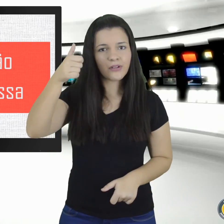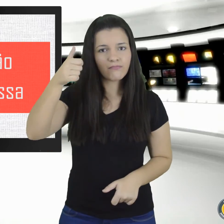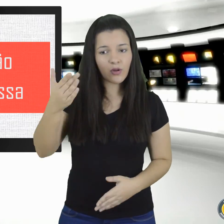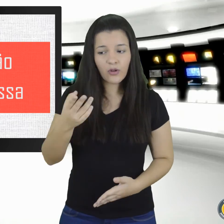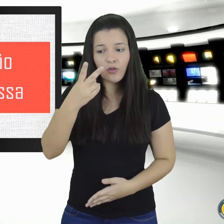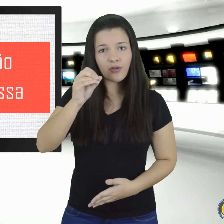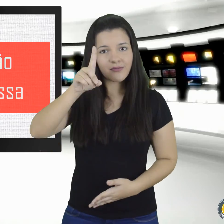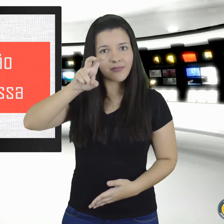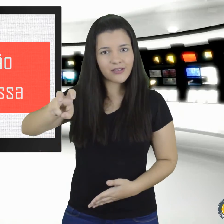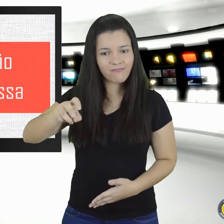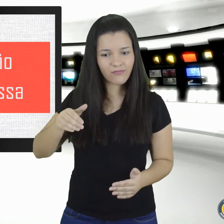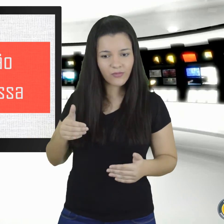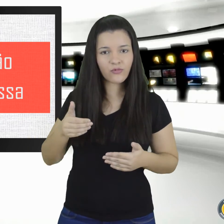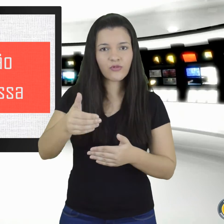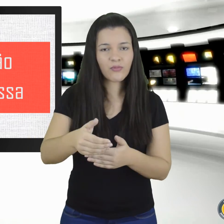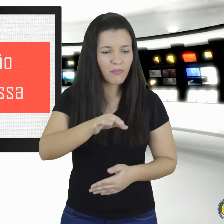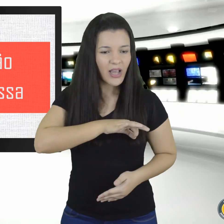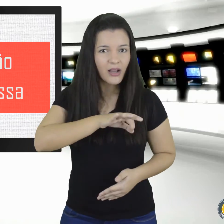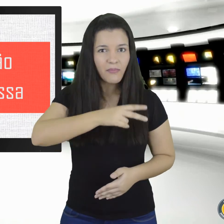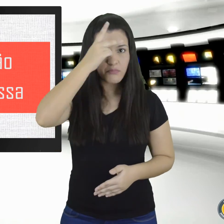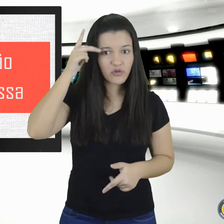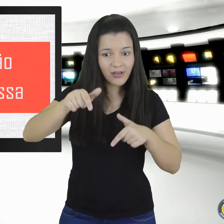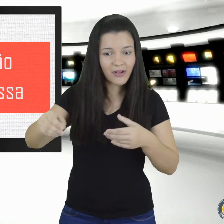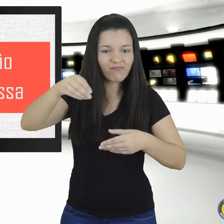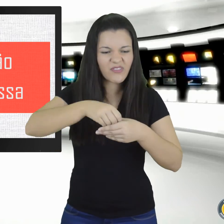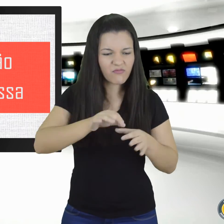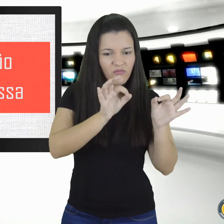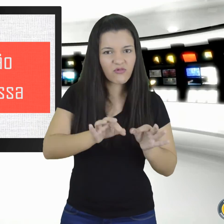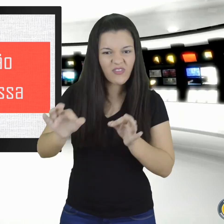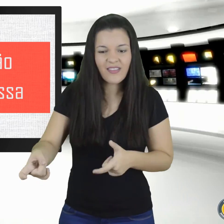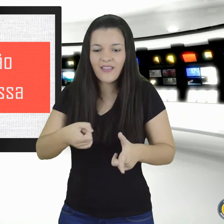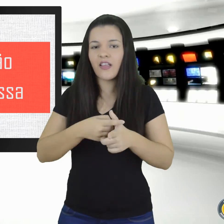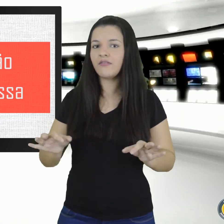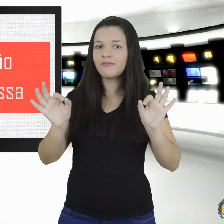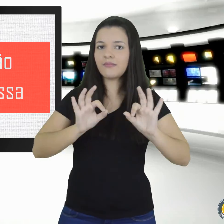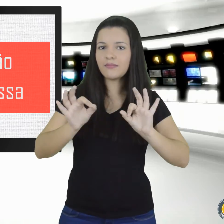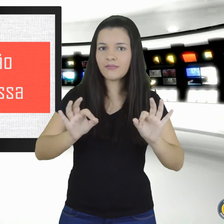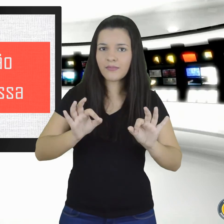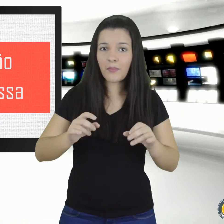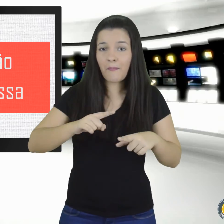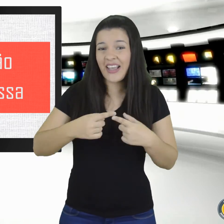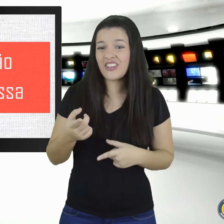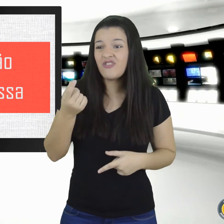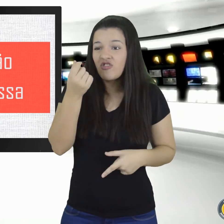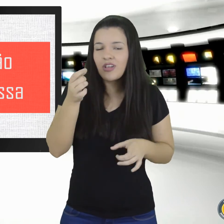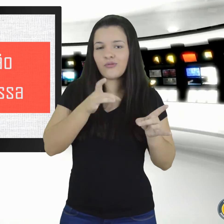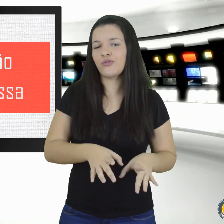sem débitos, mas sem expectativa de recursos em caixa. Tendo em vista as perspectivas